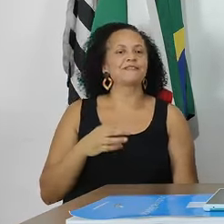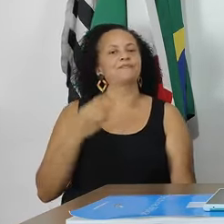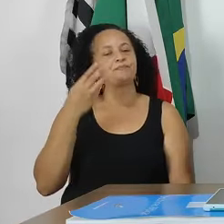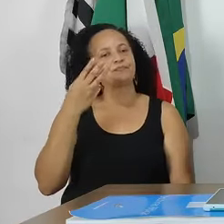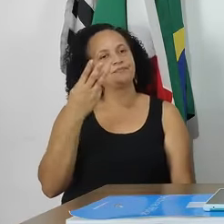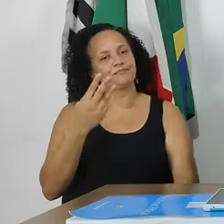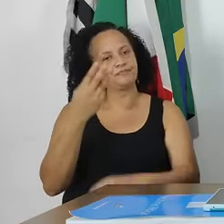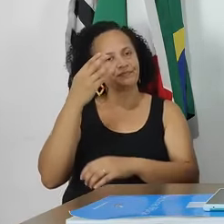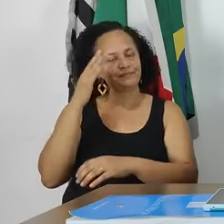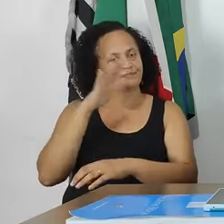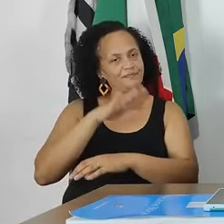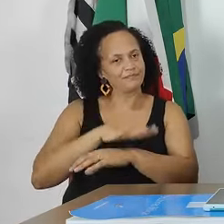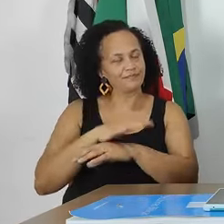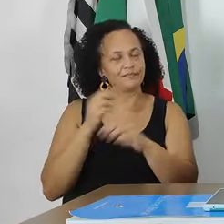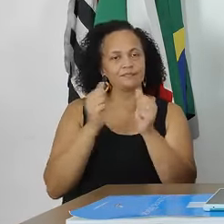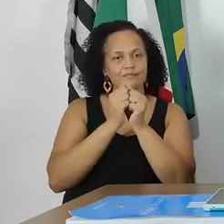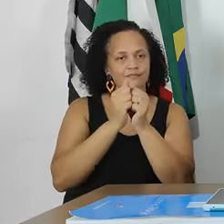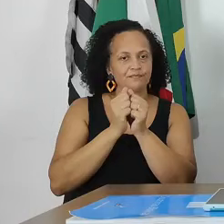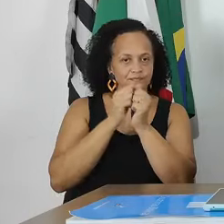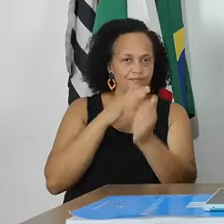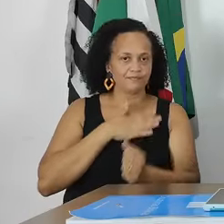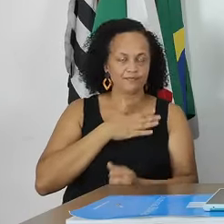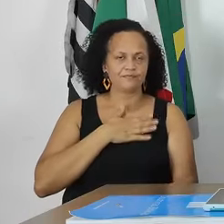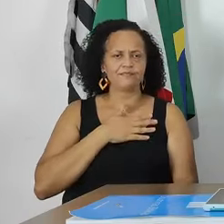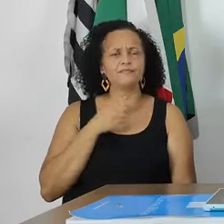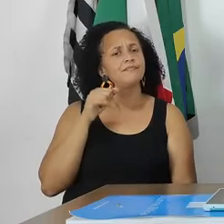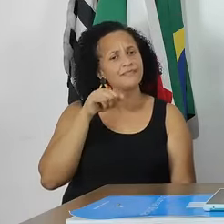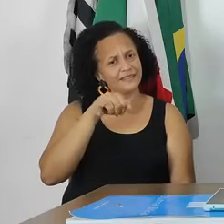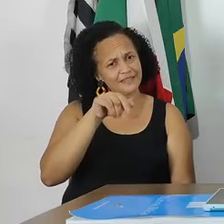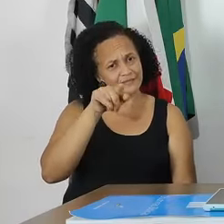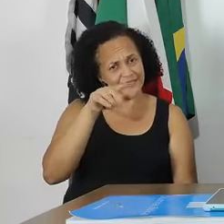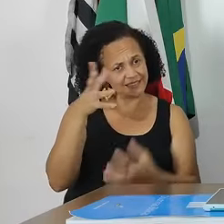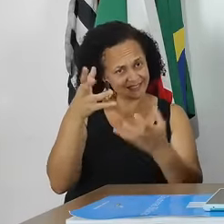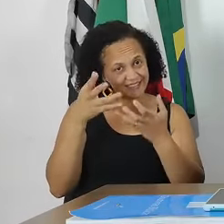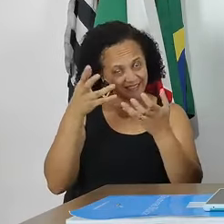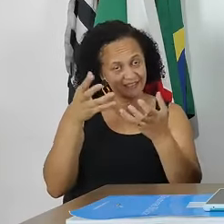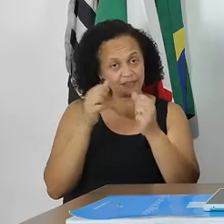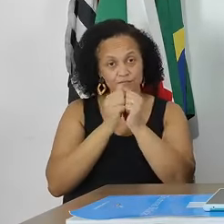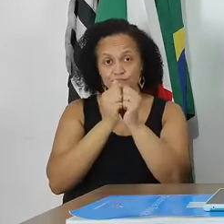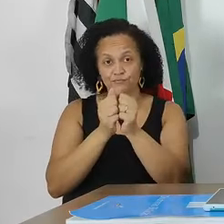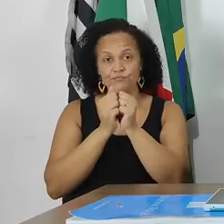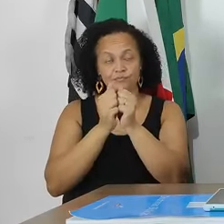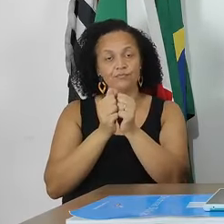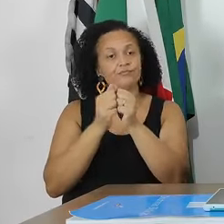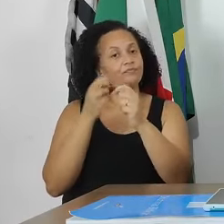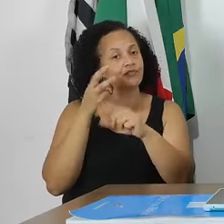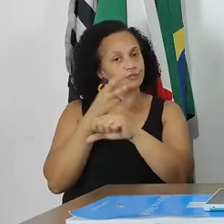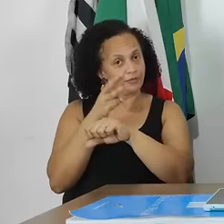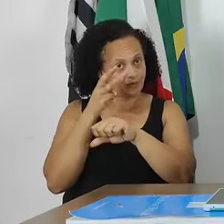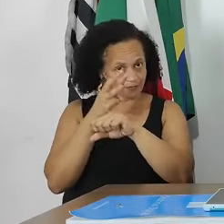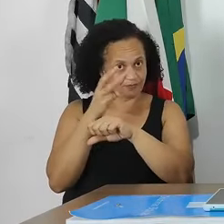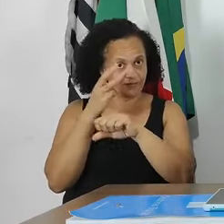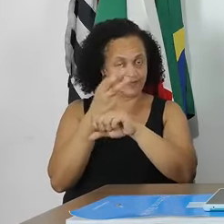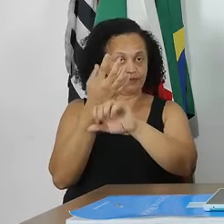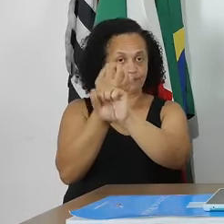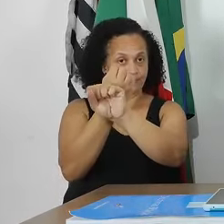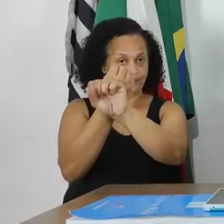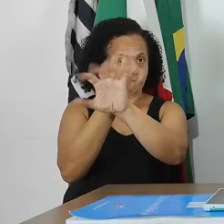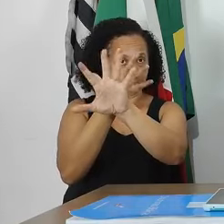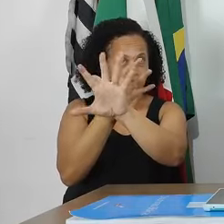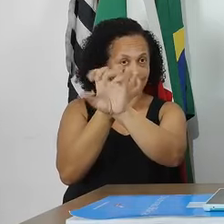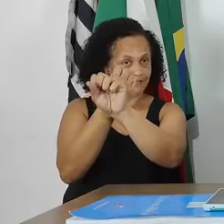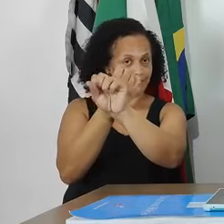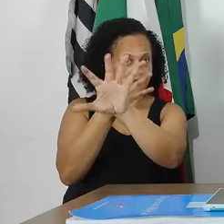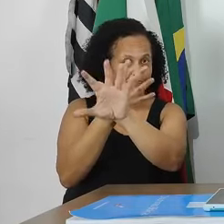quiser fazer parte desse grupo de intercessão, é só me chamar pelo WhatsApp, tá? Tem as artes divulgadas